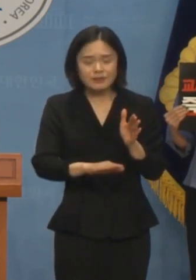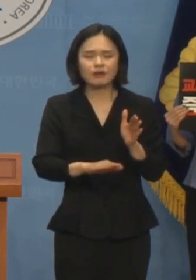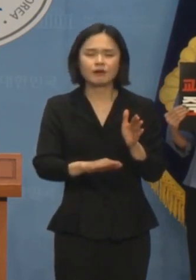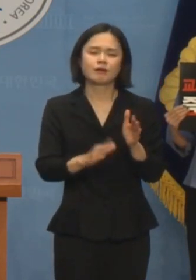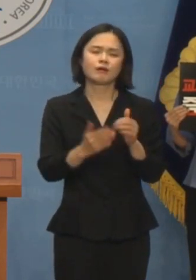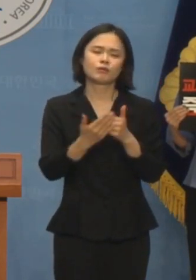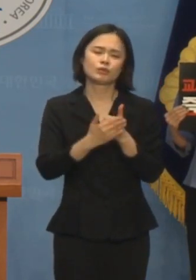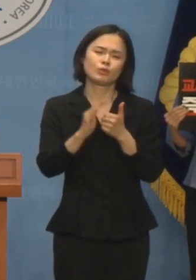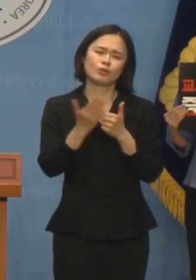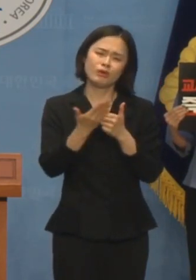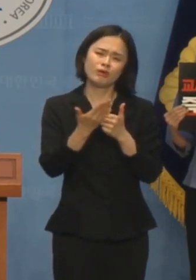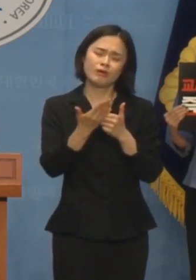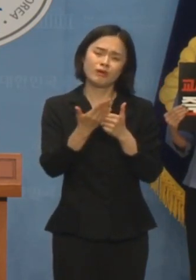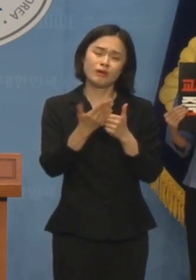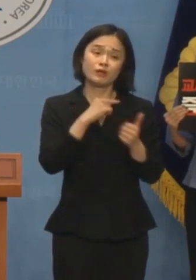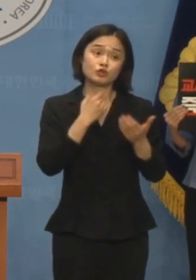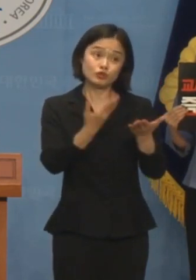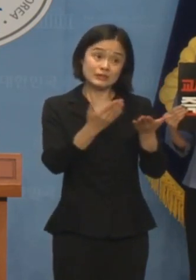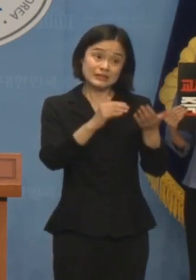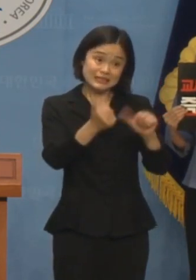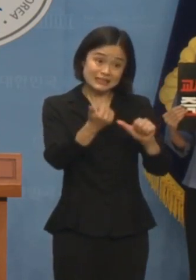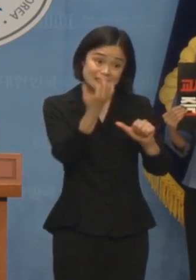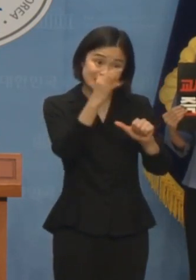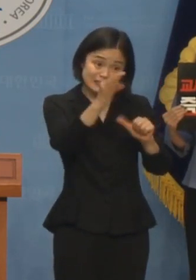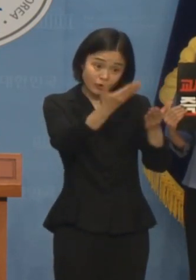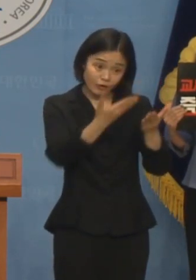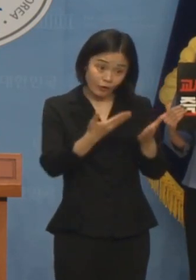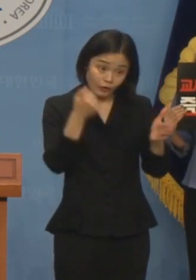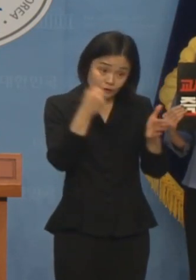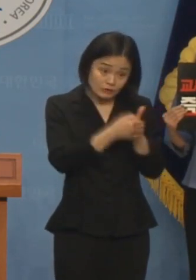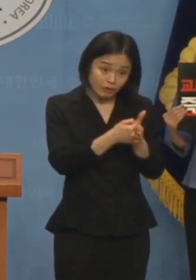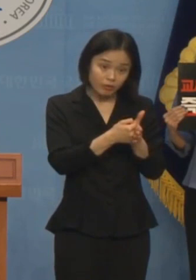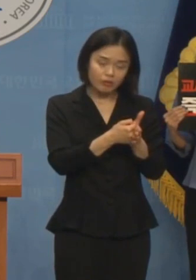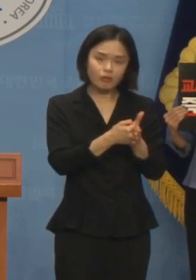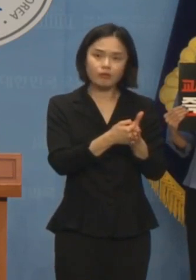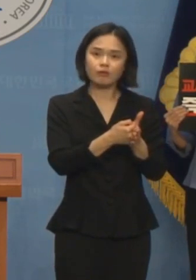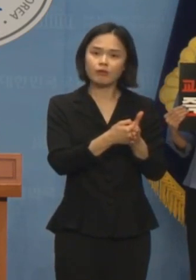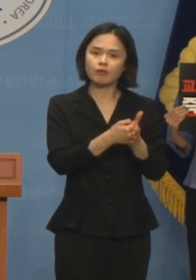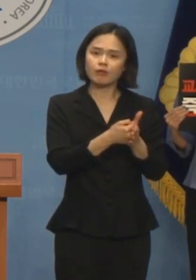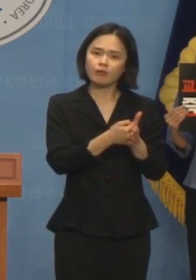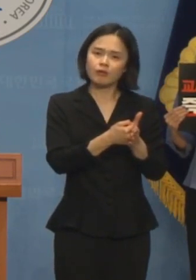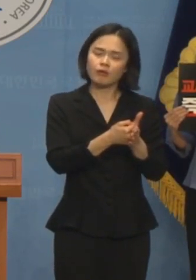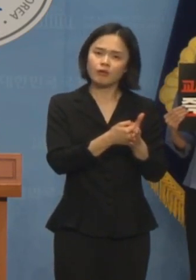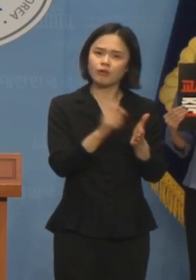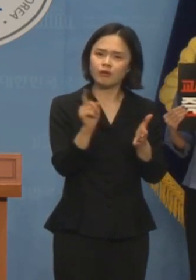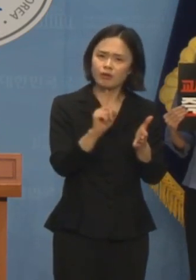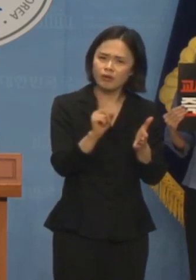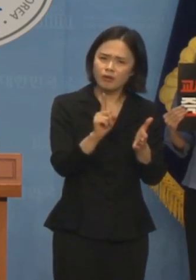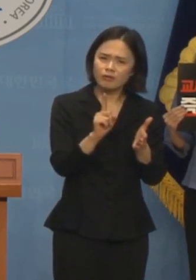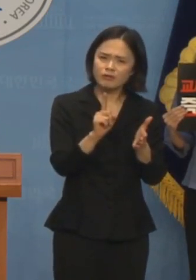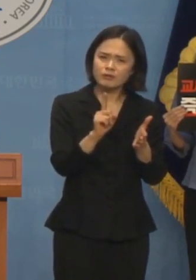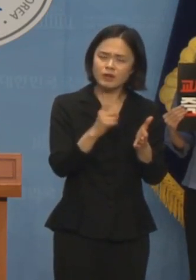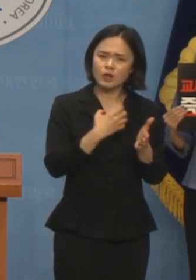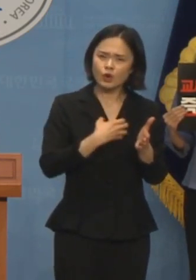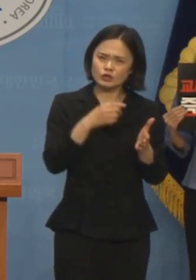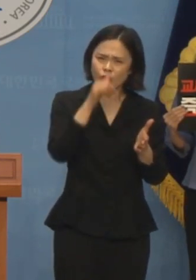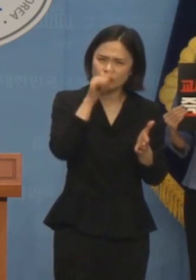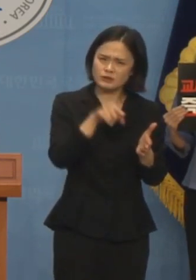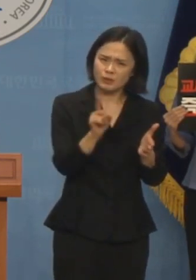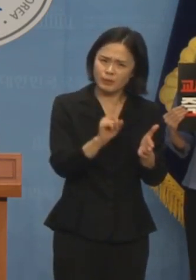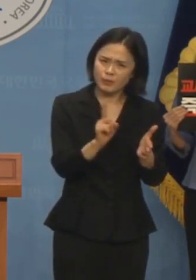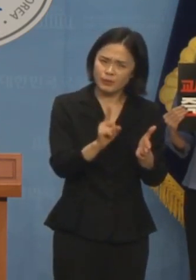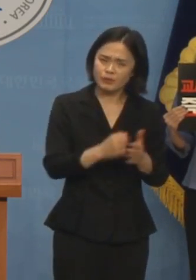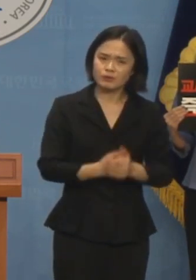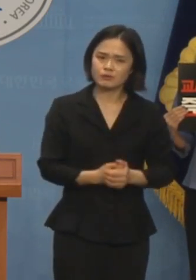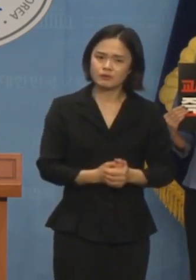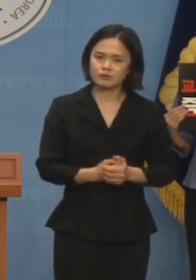그러나 이번 순직 인정 결정을 마냥 환영할 수만은 없습니다. 같은 날 심의위원회가 열렸던 고